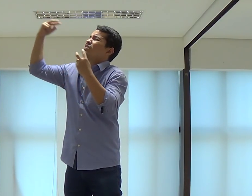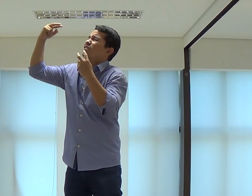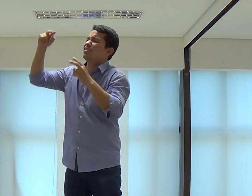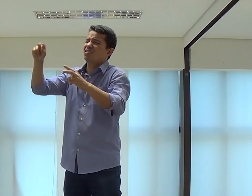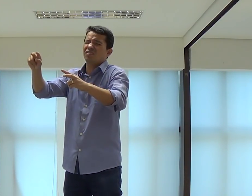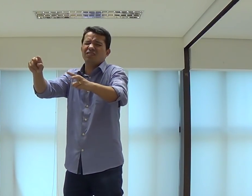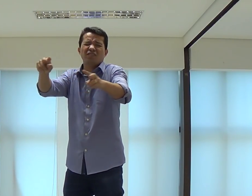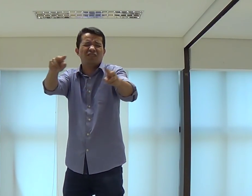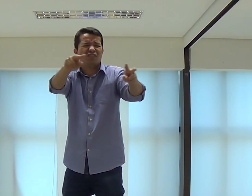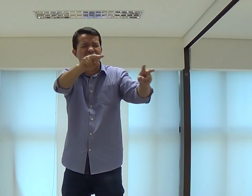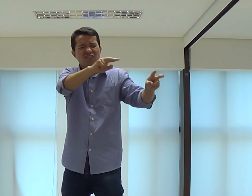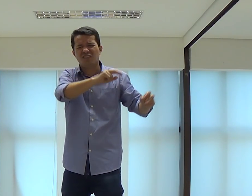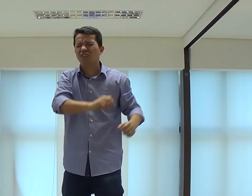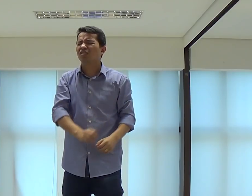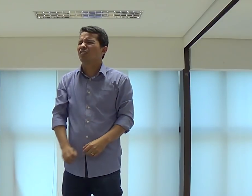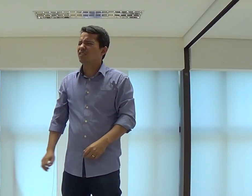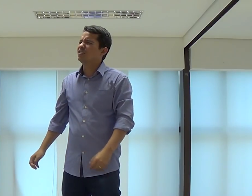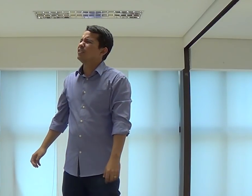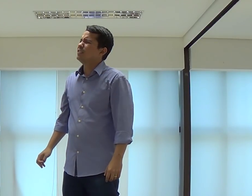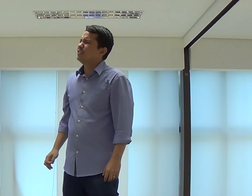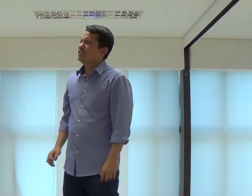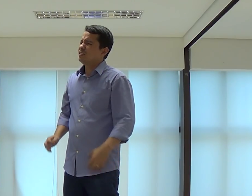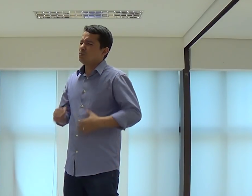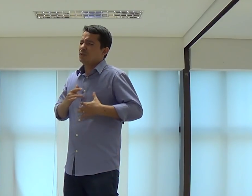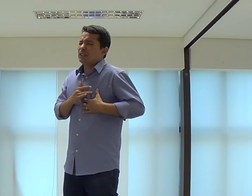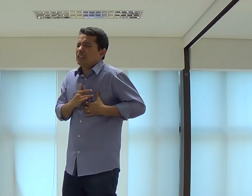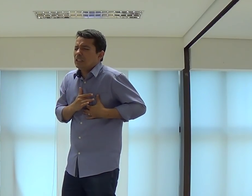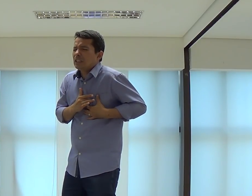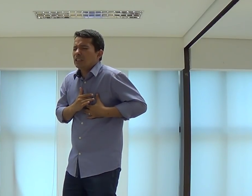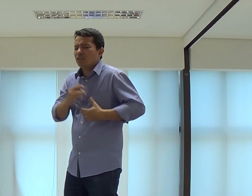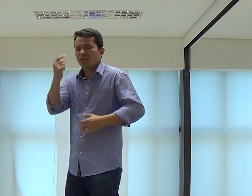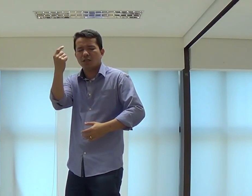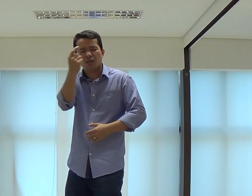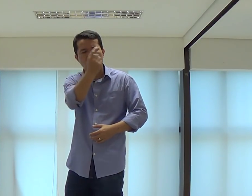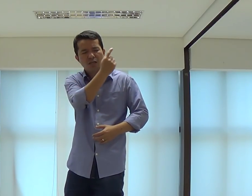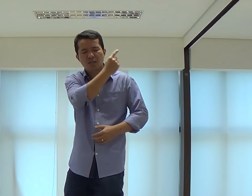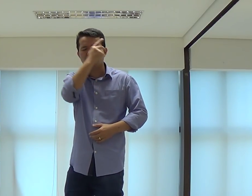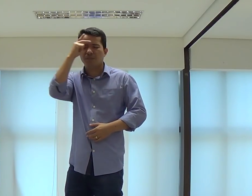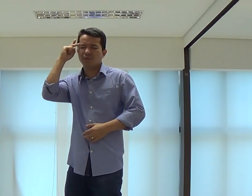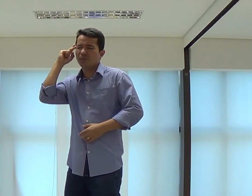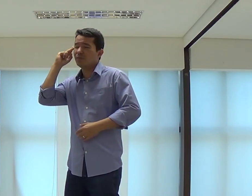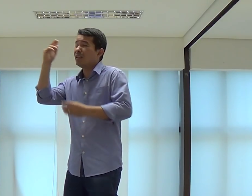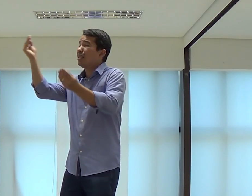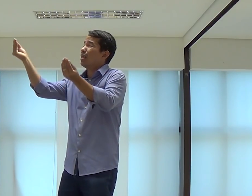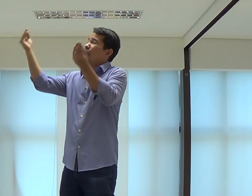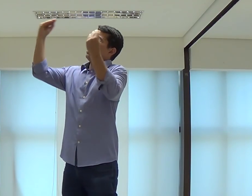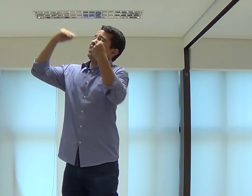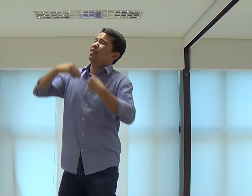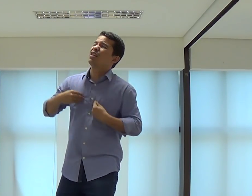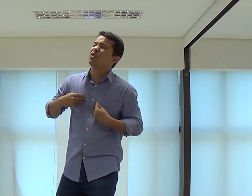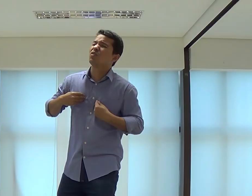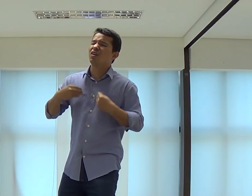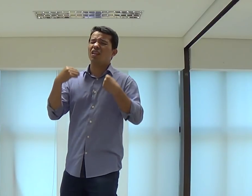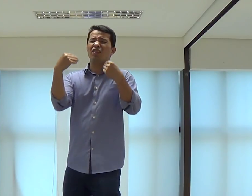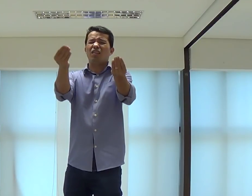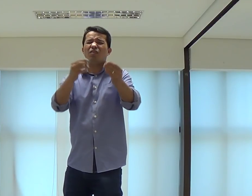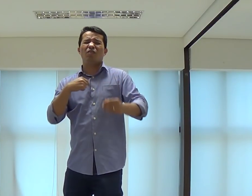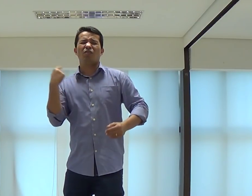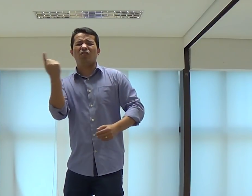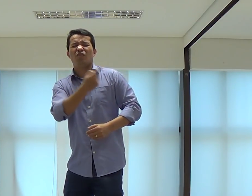o Senhor tem olhado por nós e o Senhor tem tido piedade de cada um de nós e o